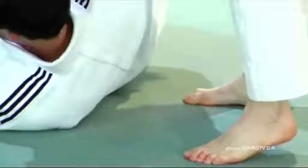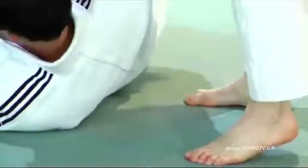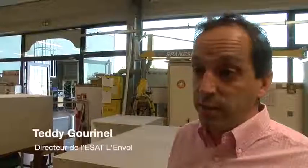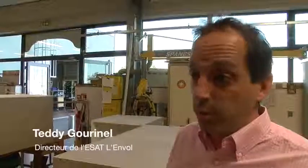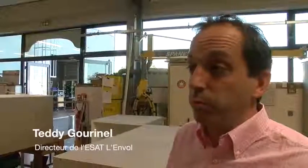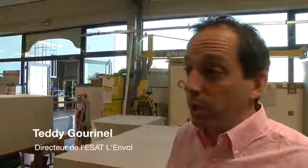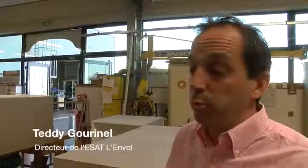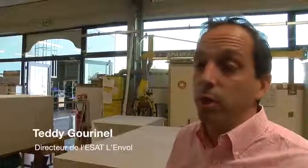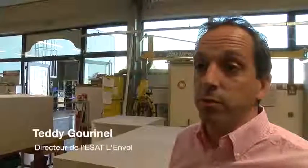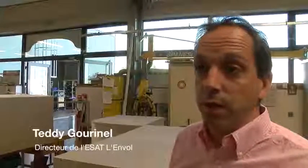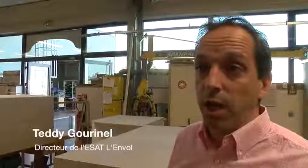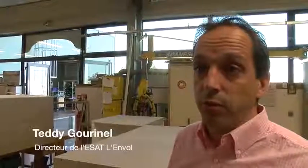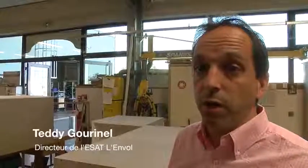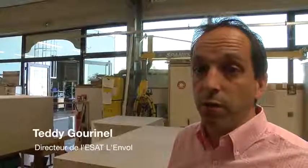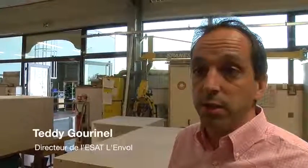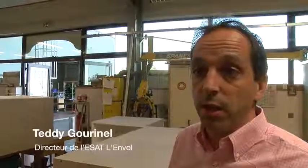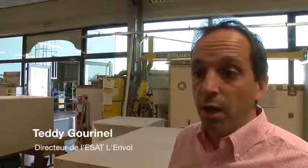à s'épanouir et pour réussir à avoir, on va dire,